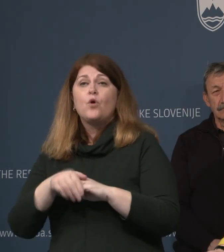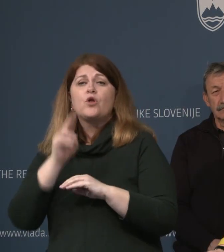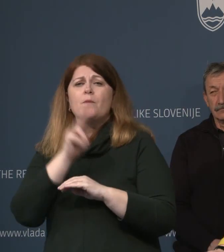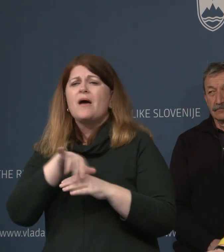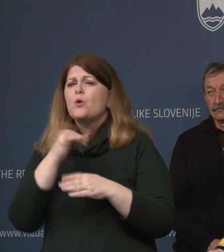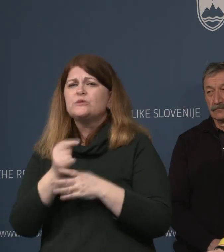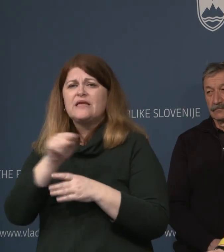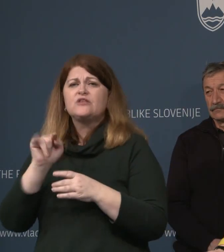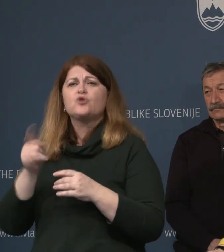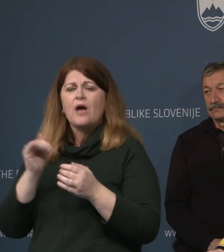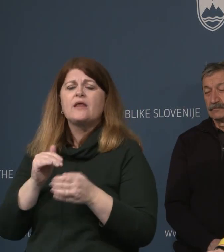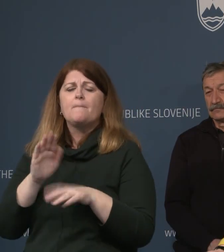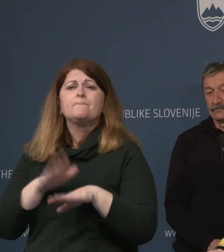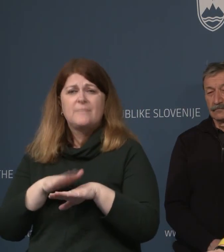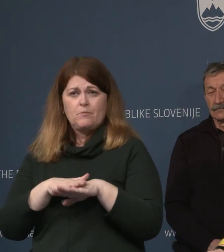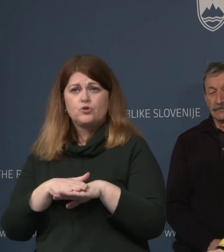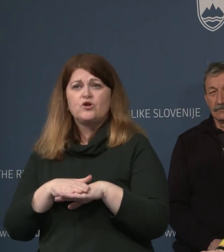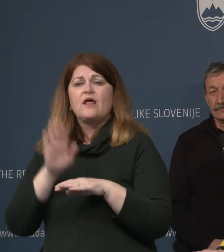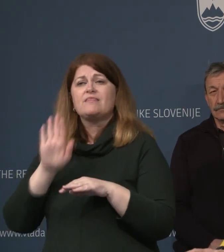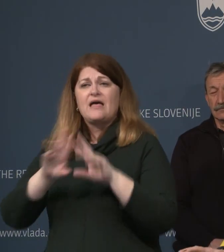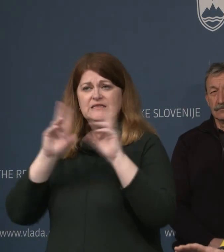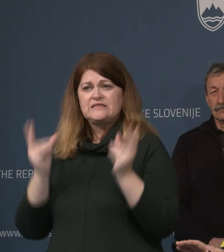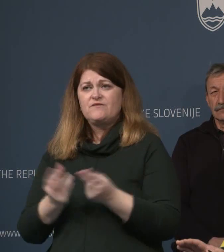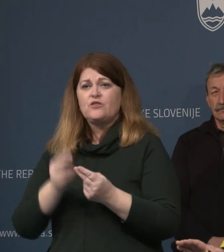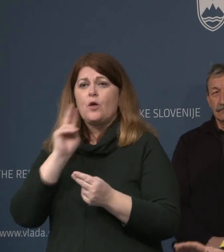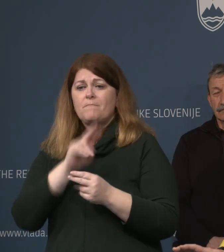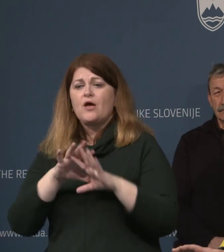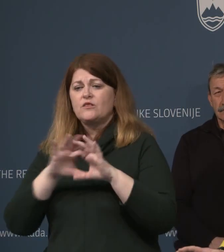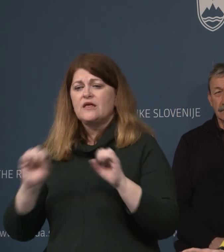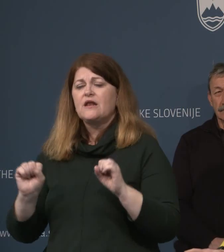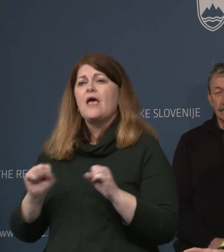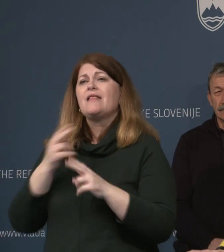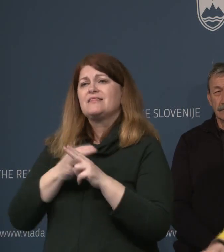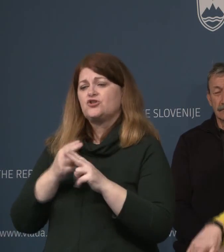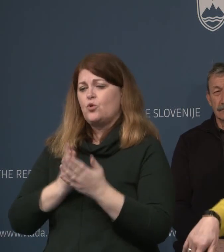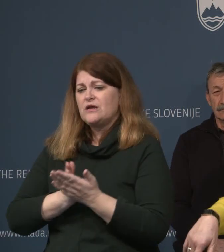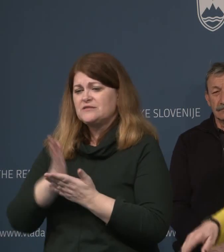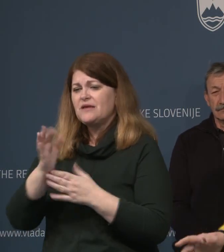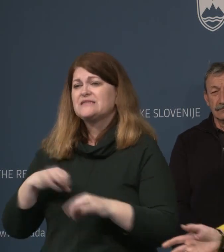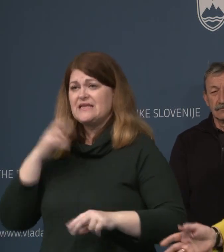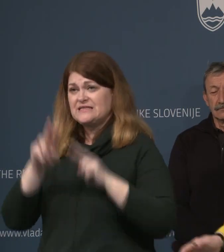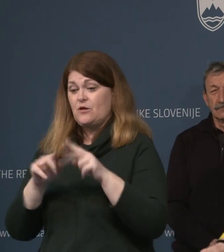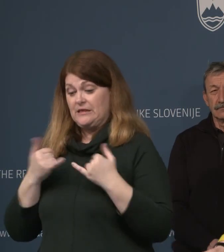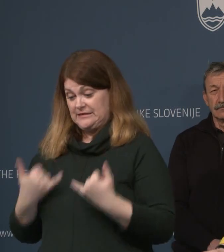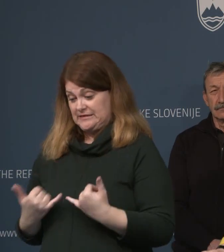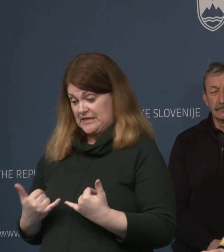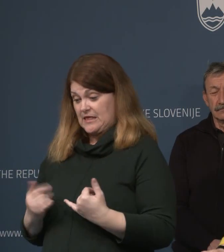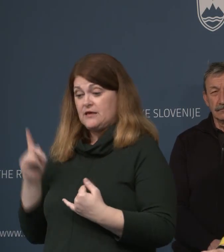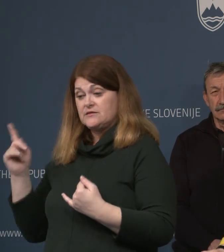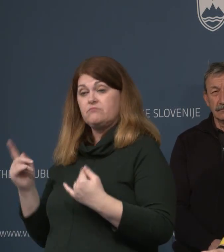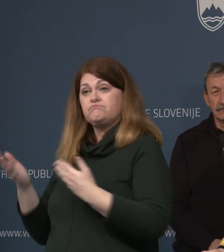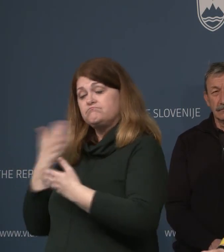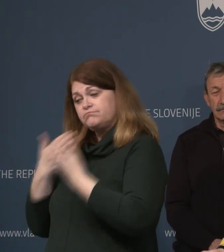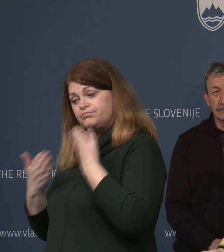vse tisto, kar je priporočeno v svetu, imamo nadejane nacionalne smernice zdravljenja in ta trenutek se